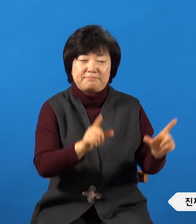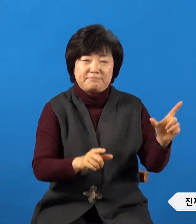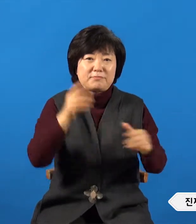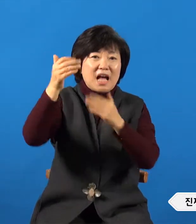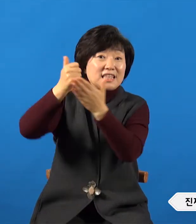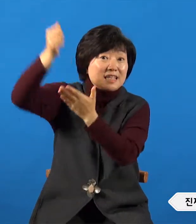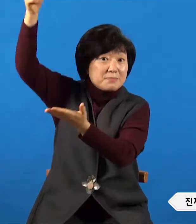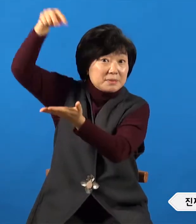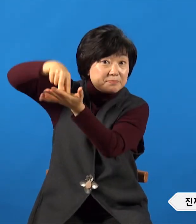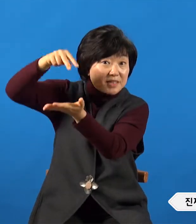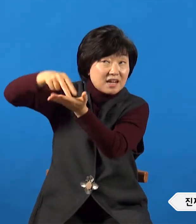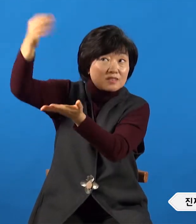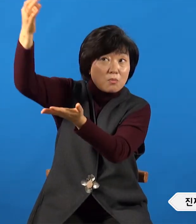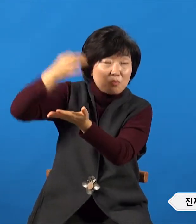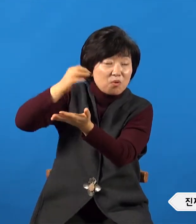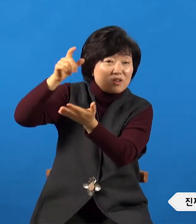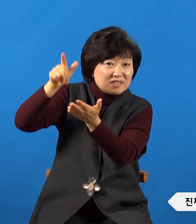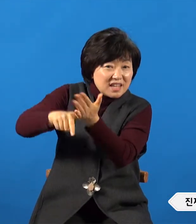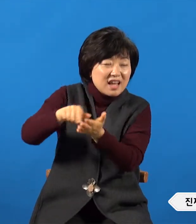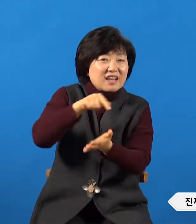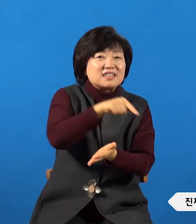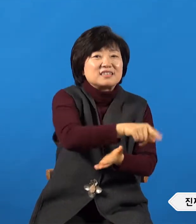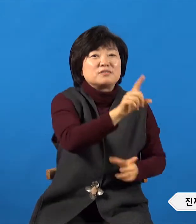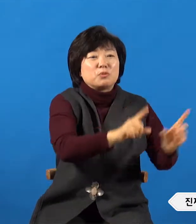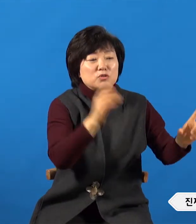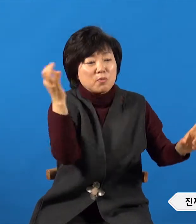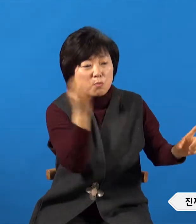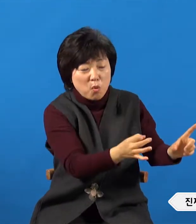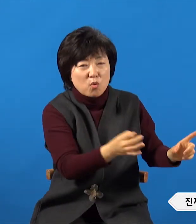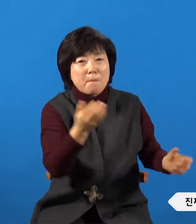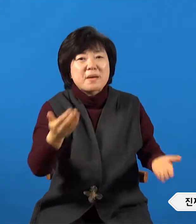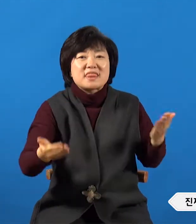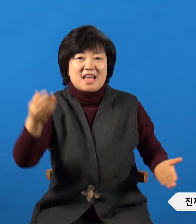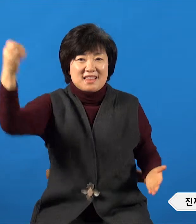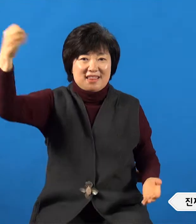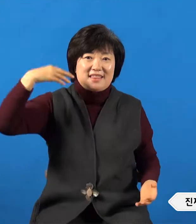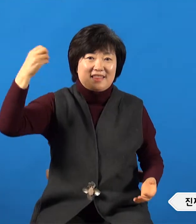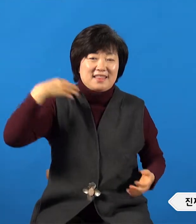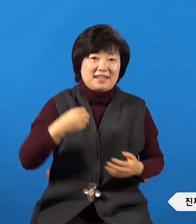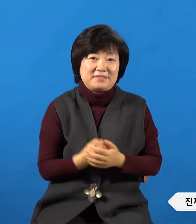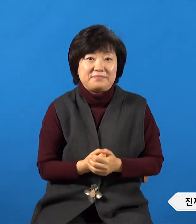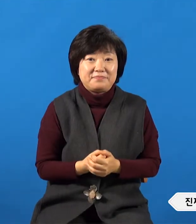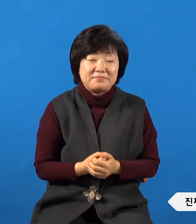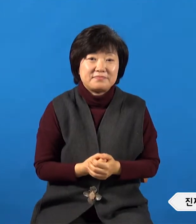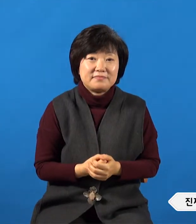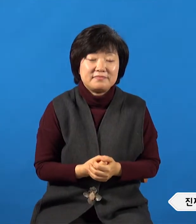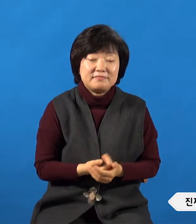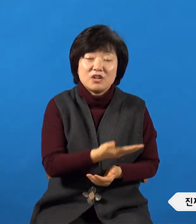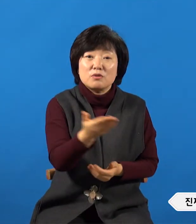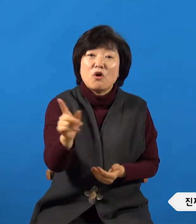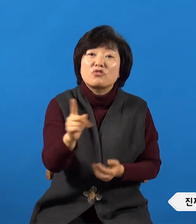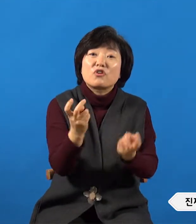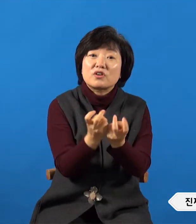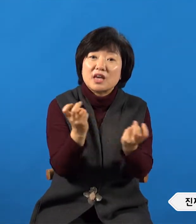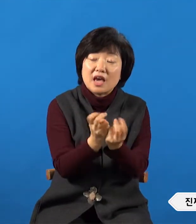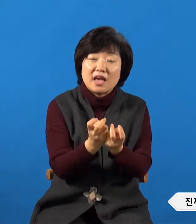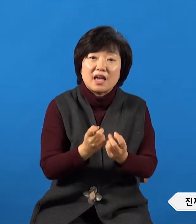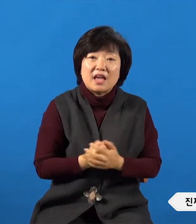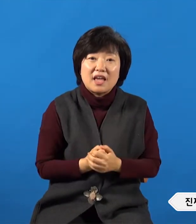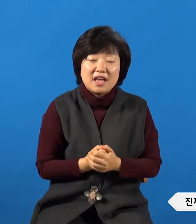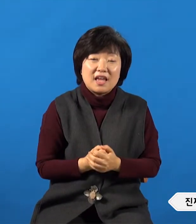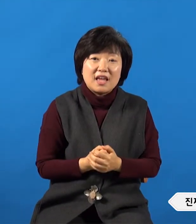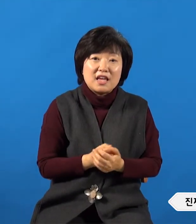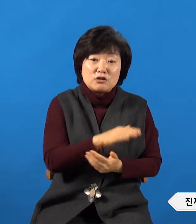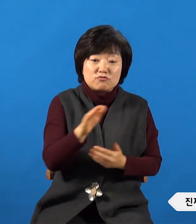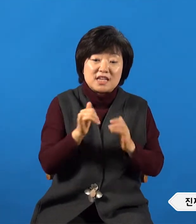하나님의 판단과 평가라는 사실을 우리는 생각해 봅니다. 그래서 어떻게